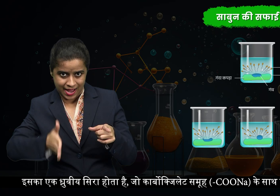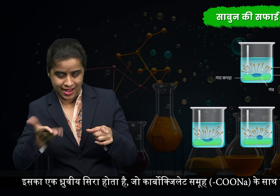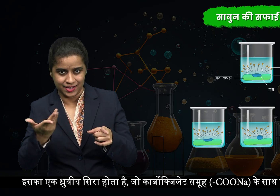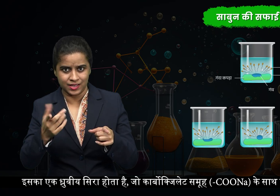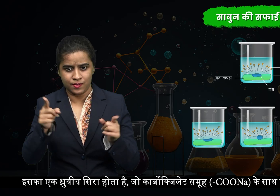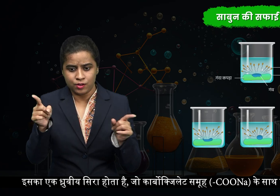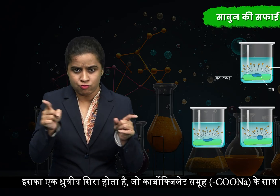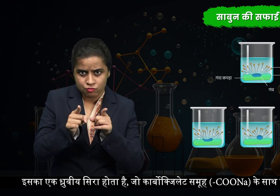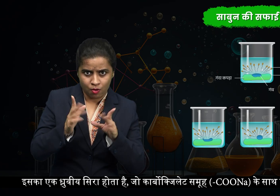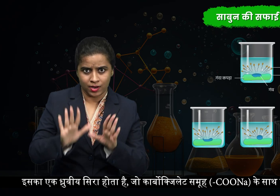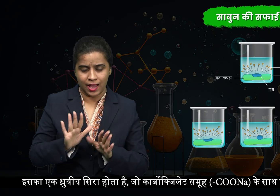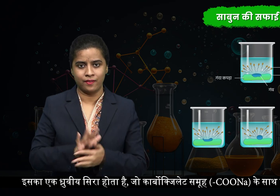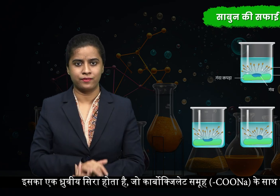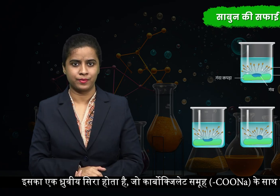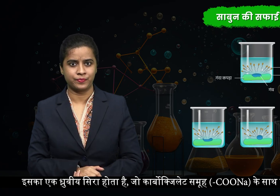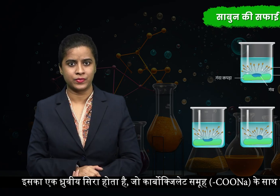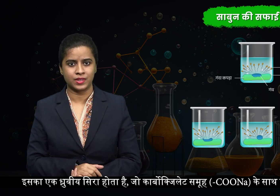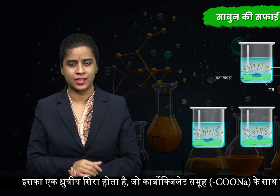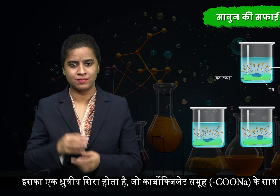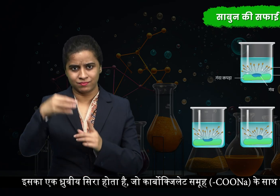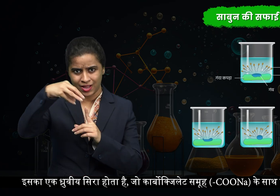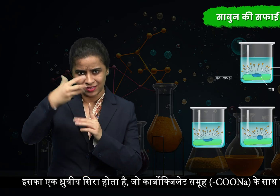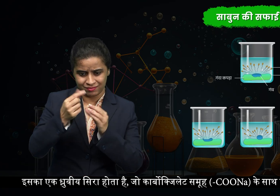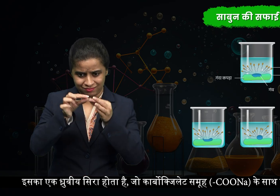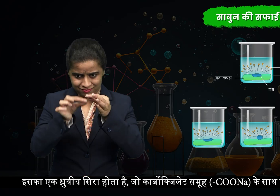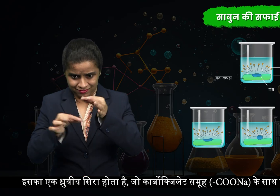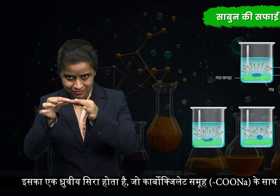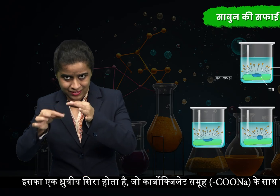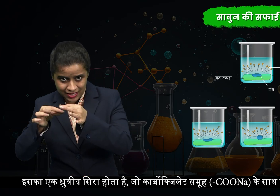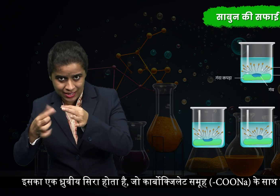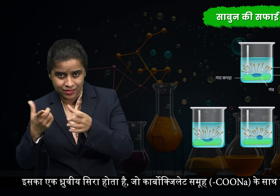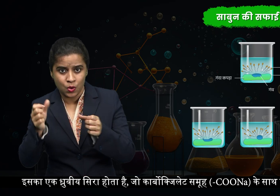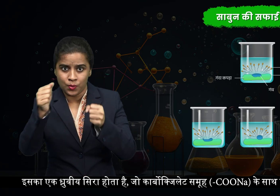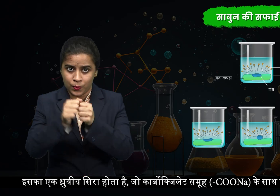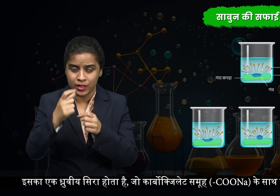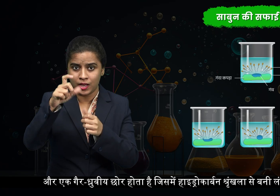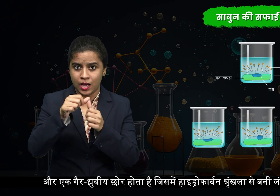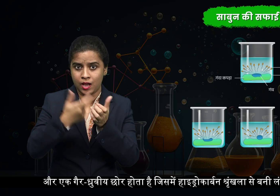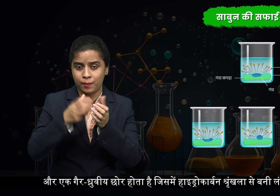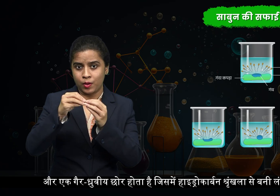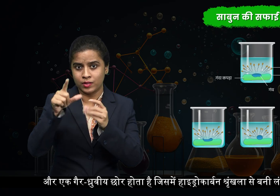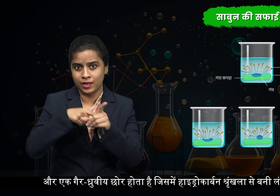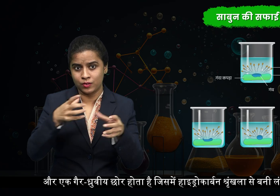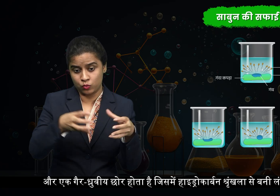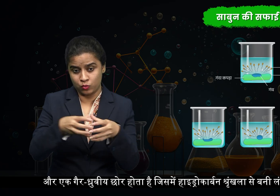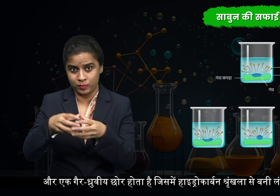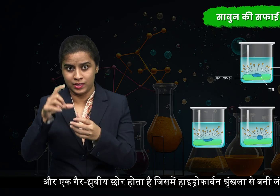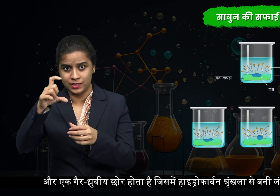कार्बोक्सिलेट समूह COONA के साथ एक छोटा सिर होता है और एक गैर